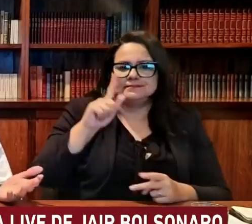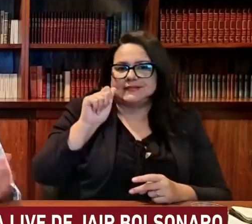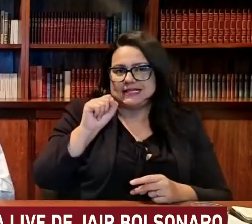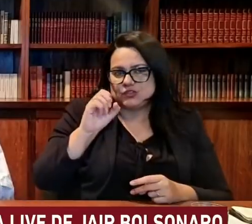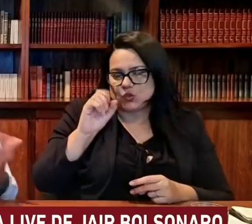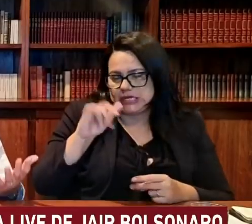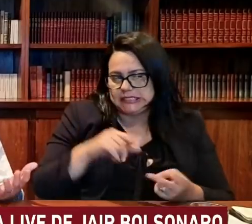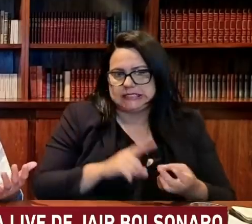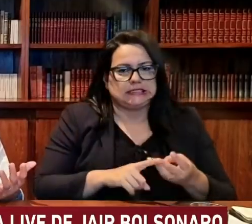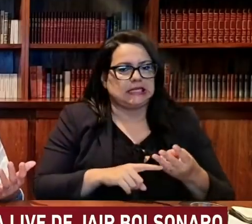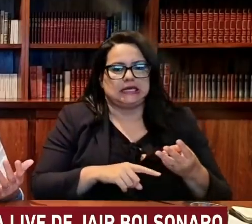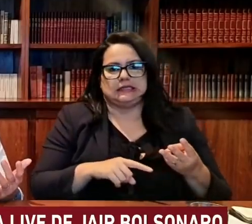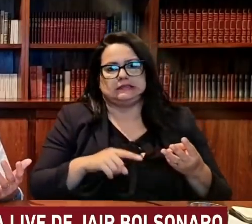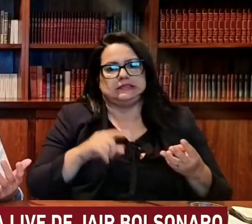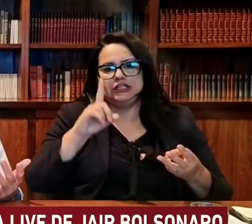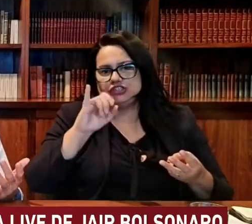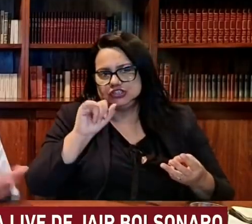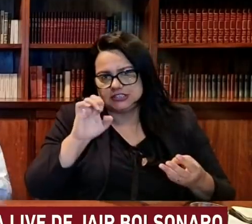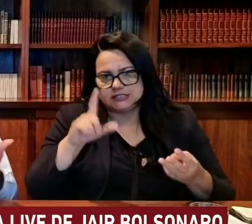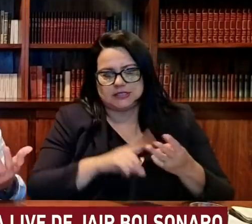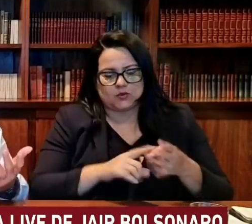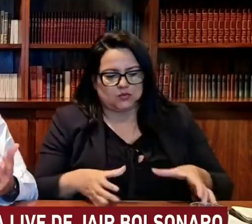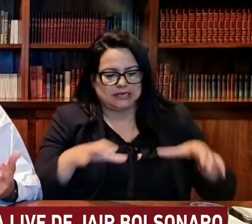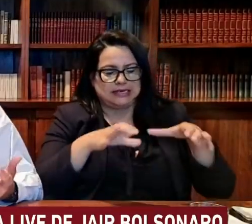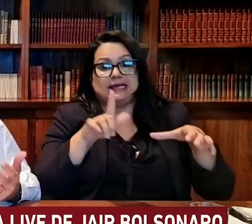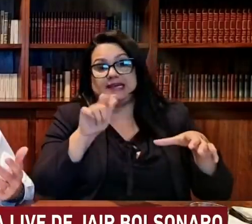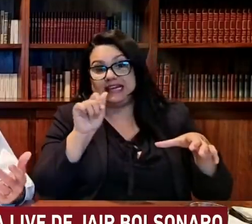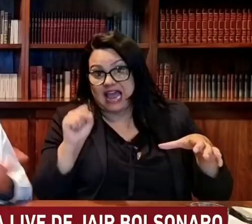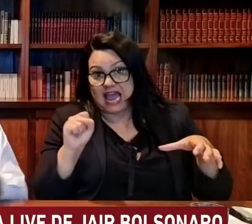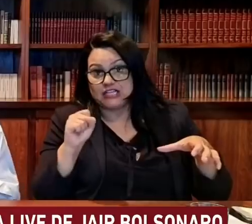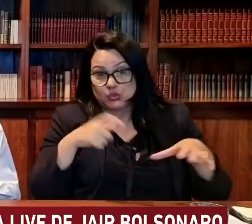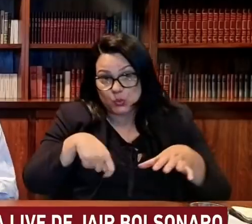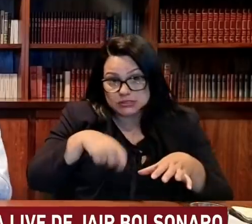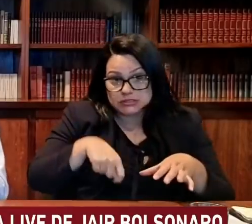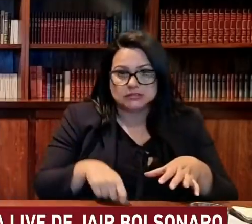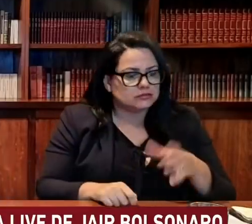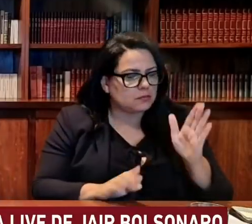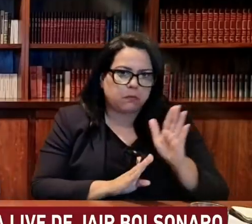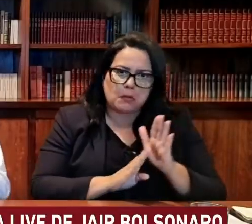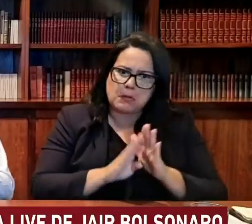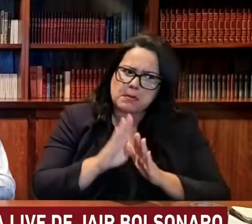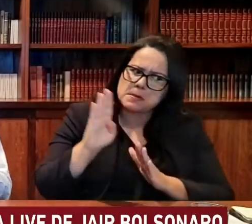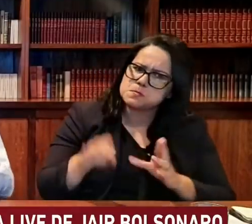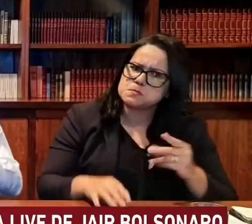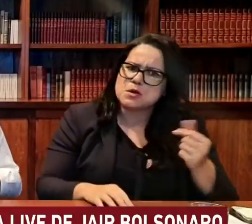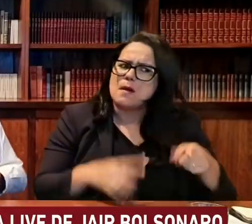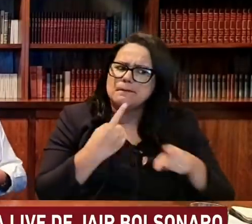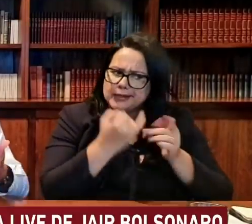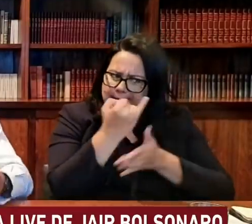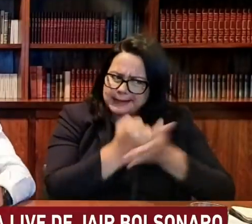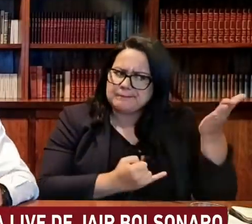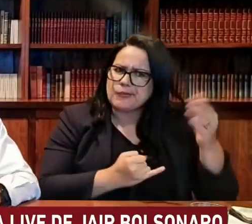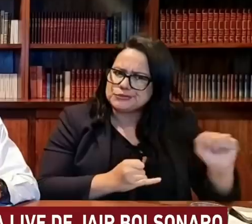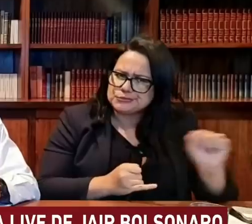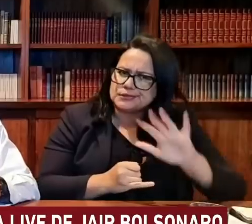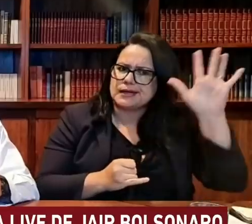cozinha. Isso era um tabu, ninguém sabia. E sempre quando aumentava o combustível, foi comigo, foi com governos anteriores, a culpa caiu no colo do